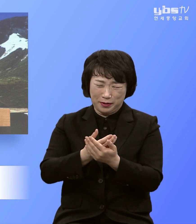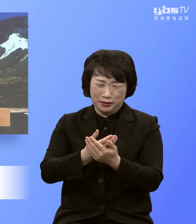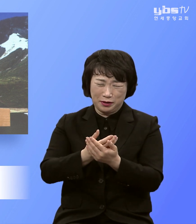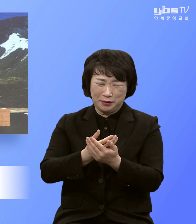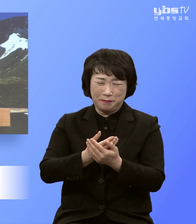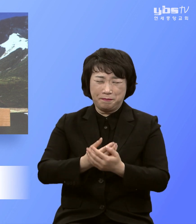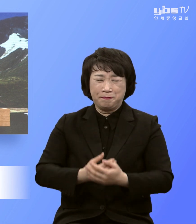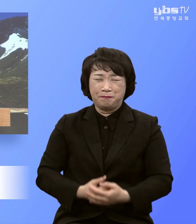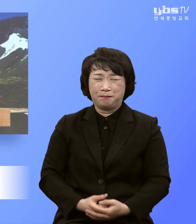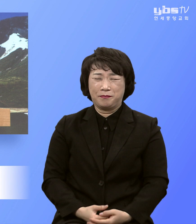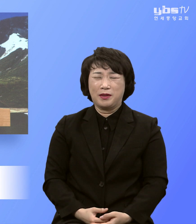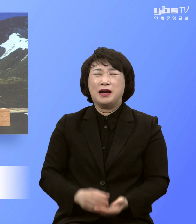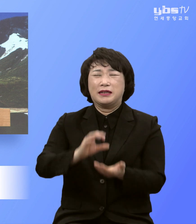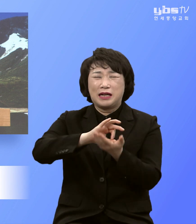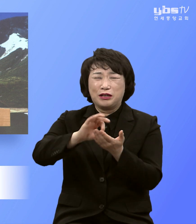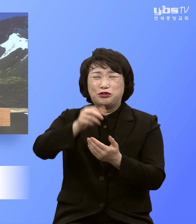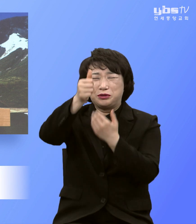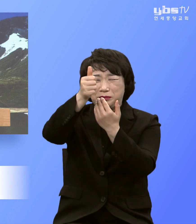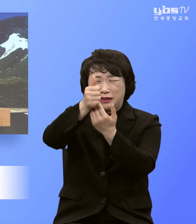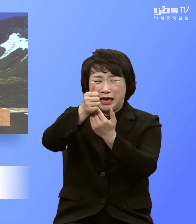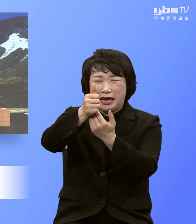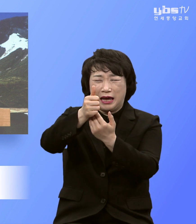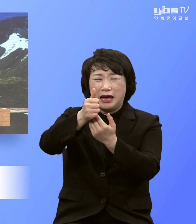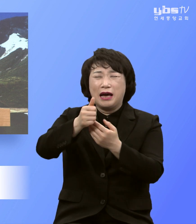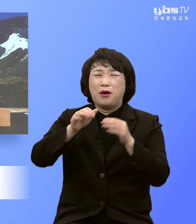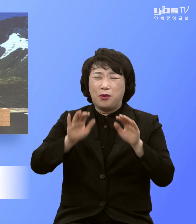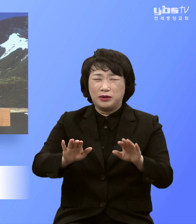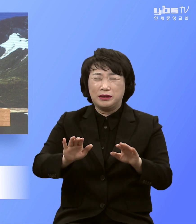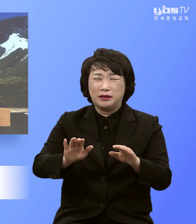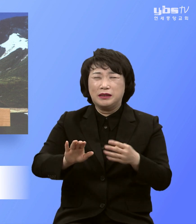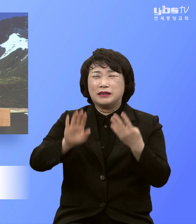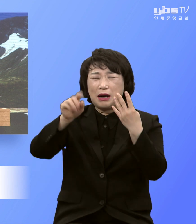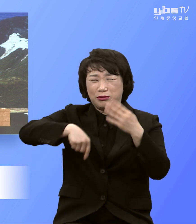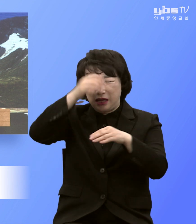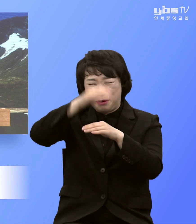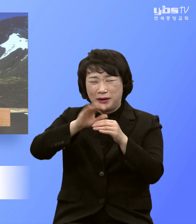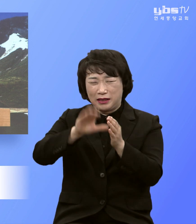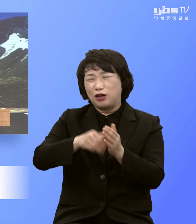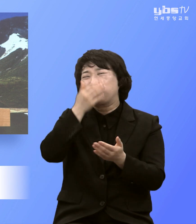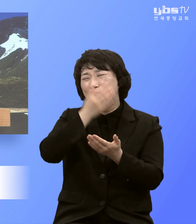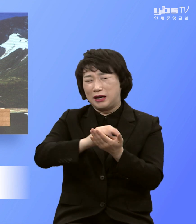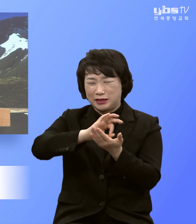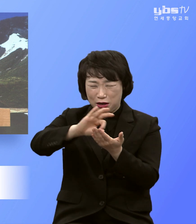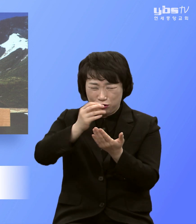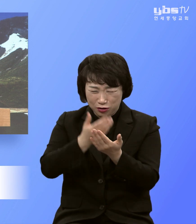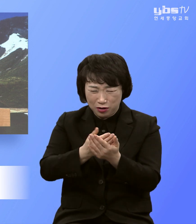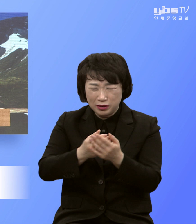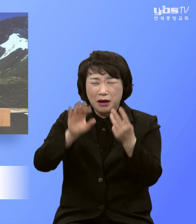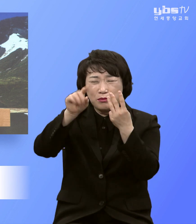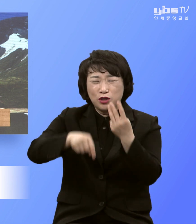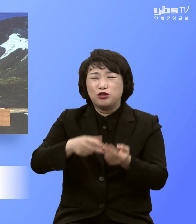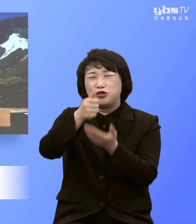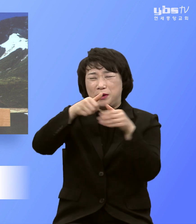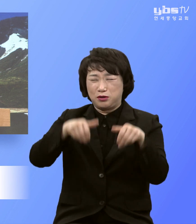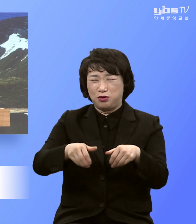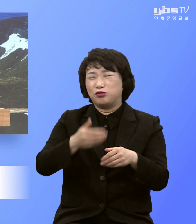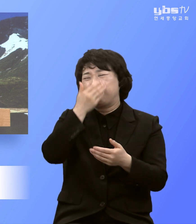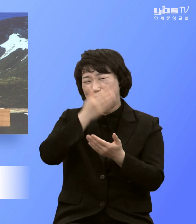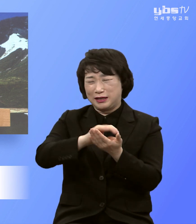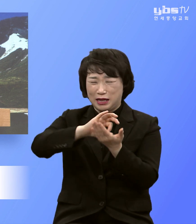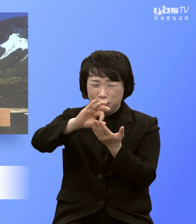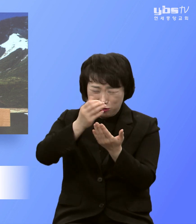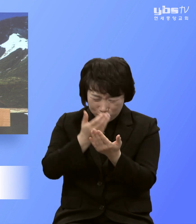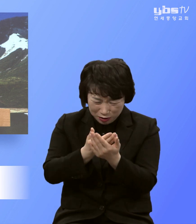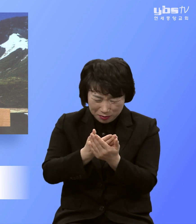받으시옵소서. 사용하신 주님 4부도 값지게 쓰시고 3부도 주의 종을 값지게